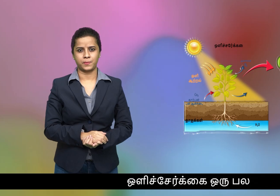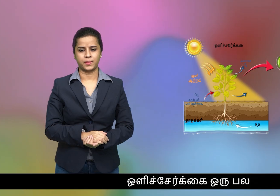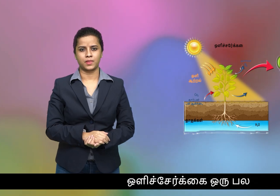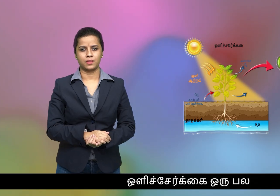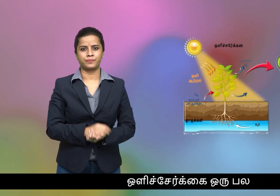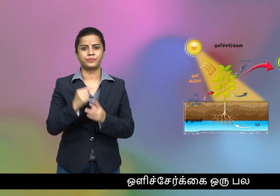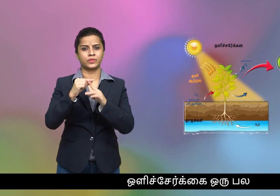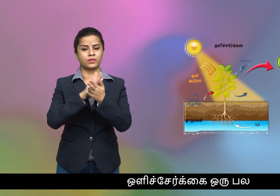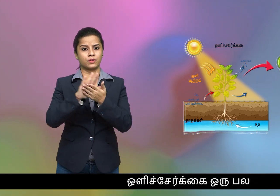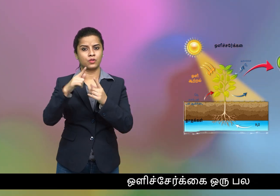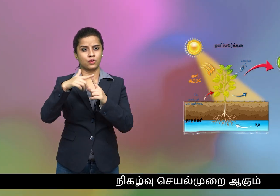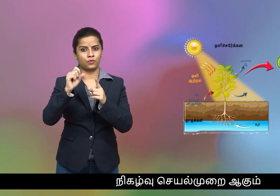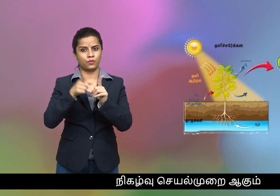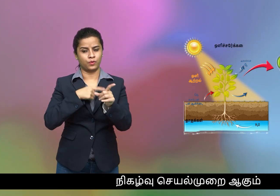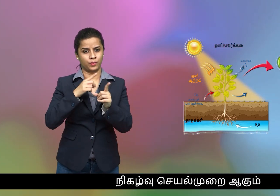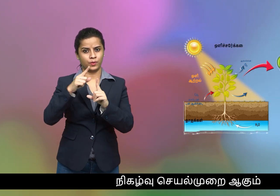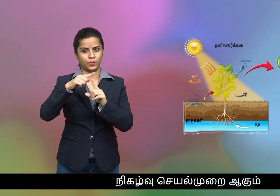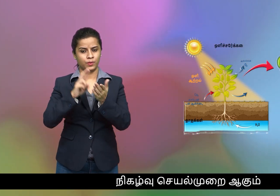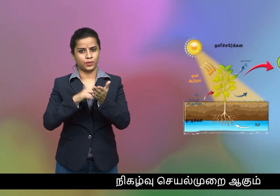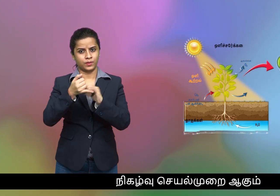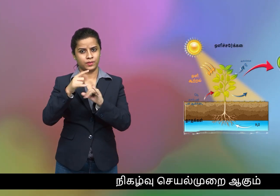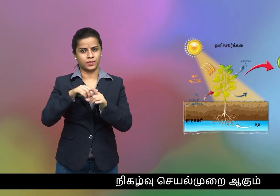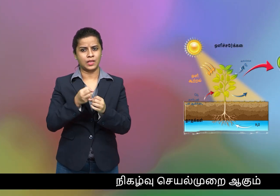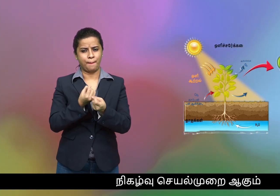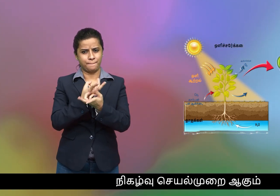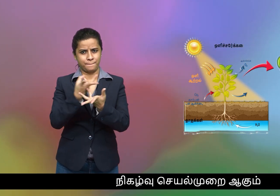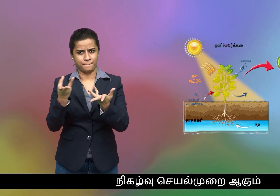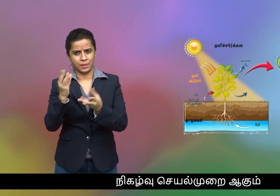ஒளி சேர்க்கை ஒரு பல நிகழ்வு செயல்முறையாகும்.